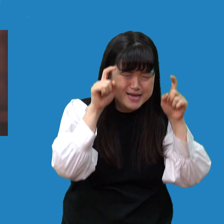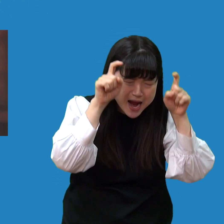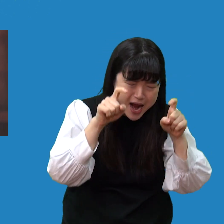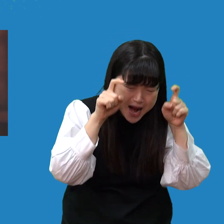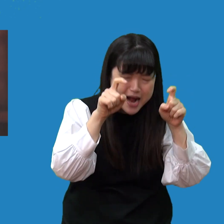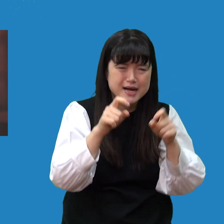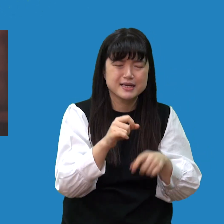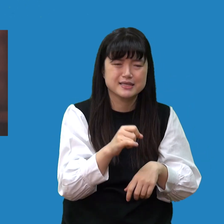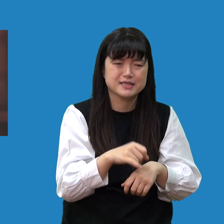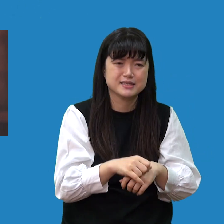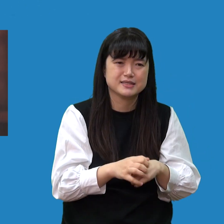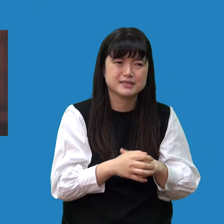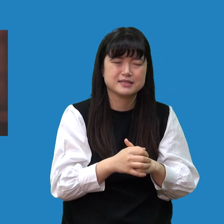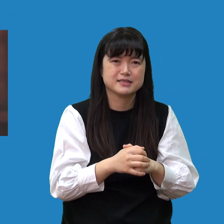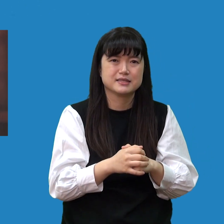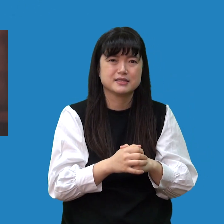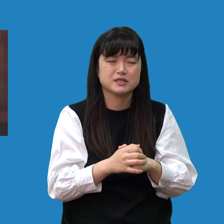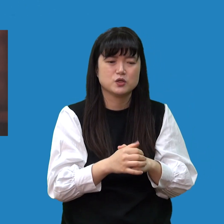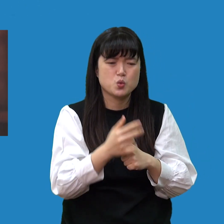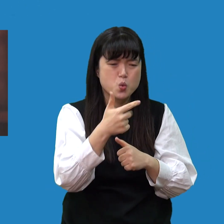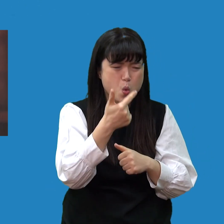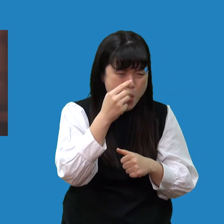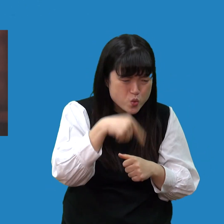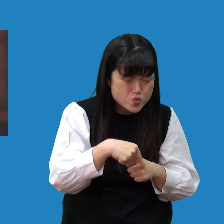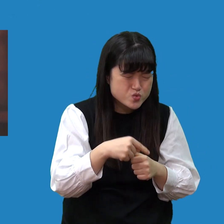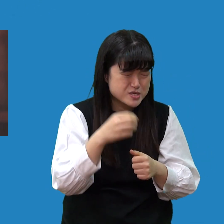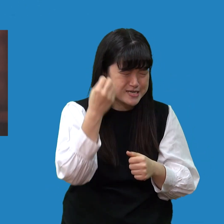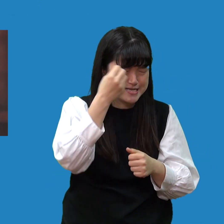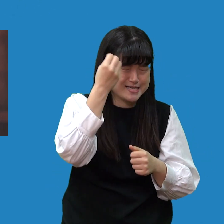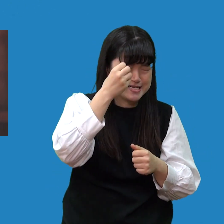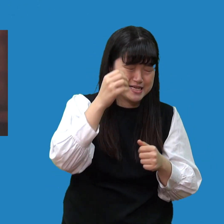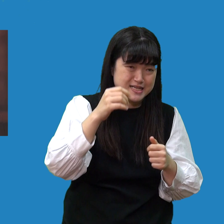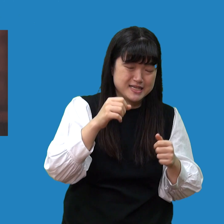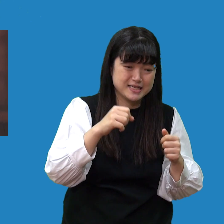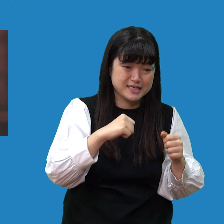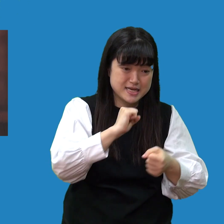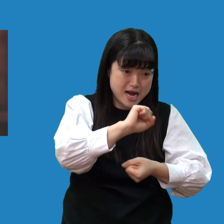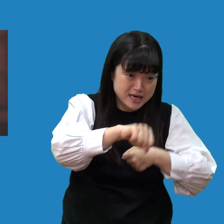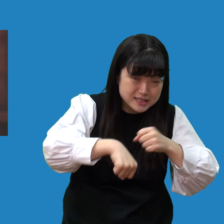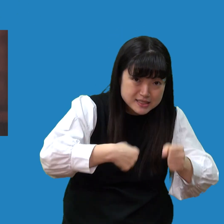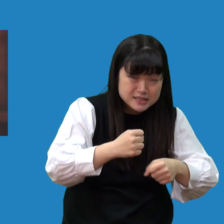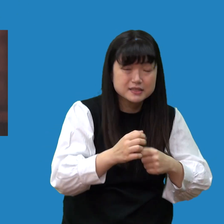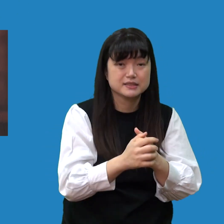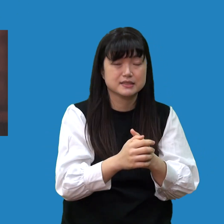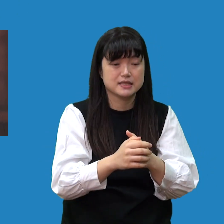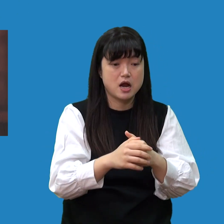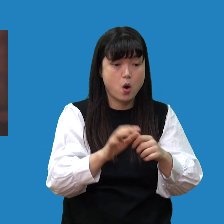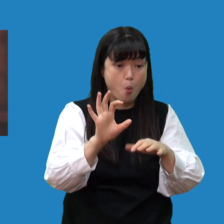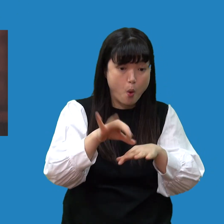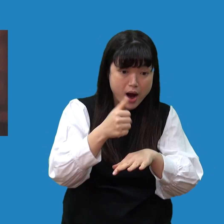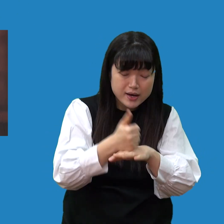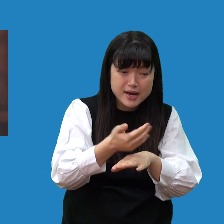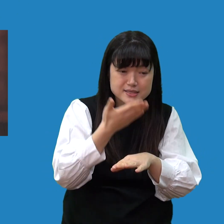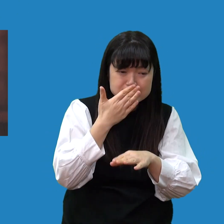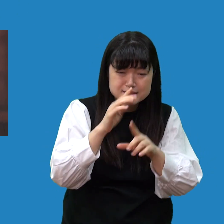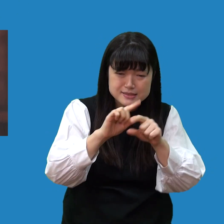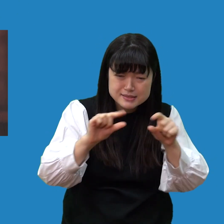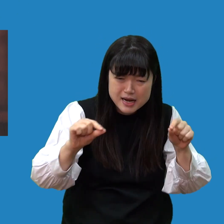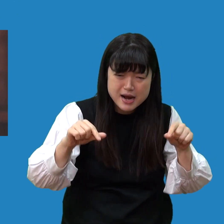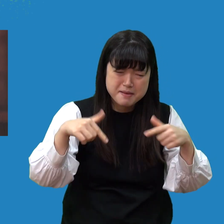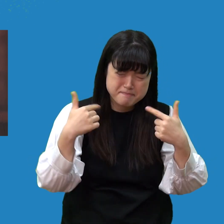노루, 이 사육장의 동물들 수십 마리들이 왕의 식탁에 날마다 산의